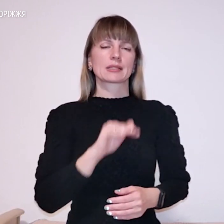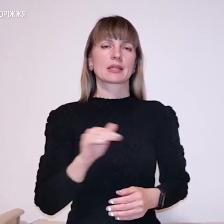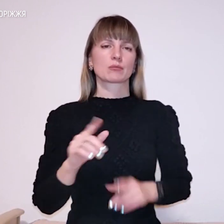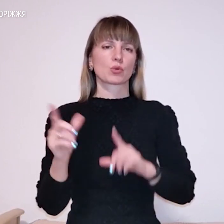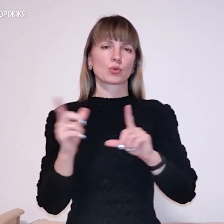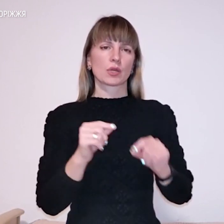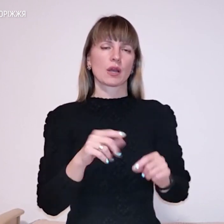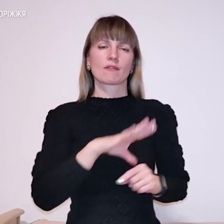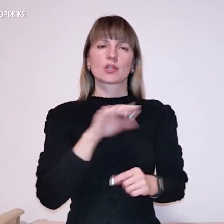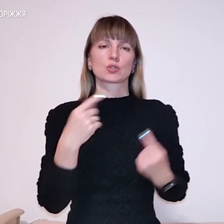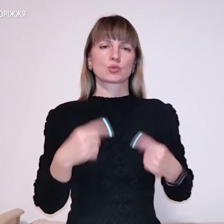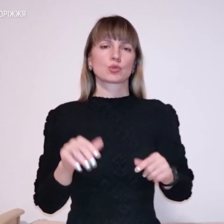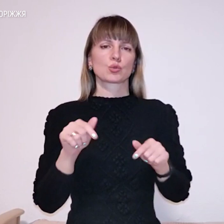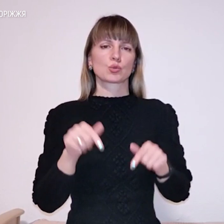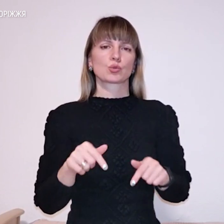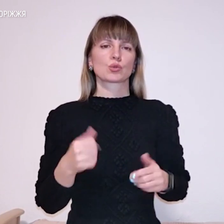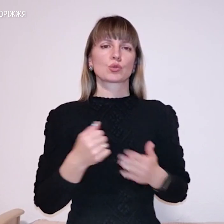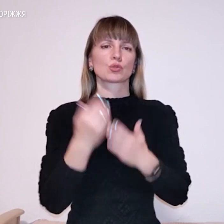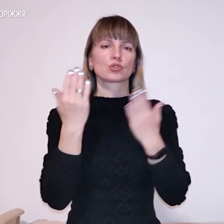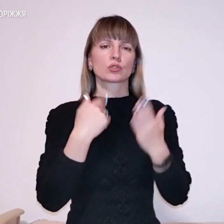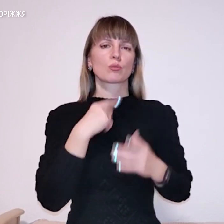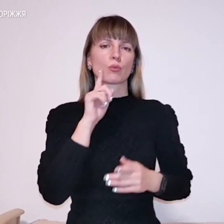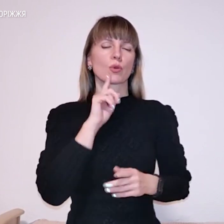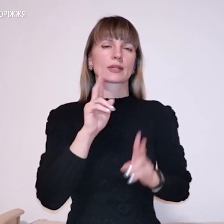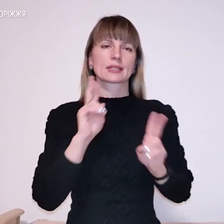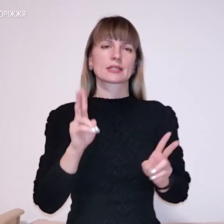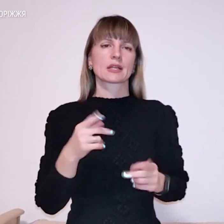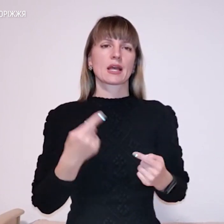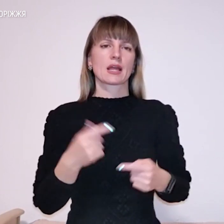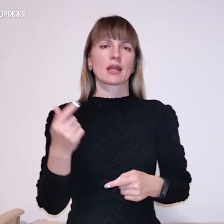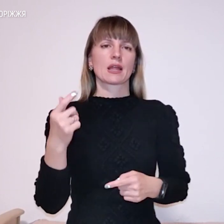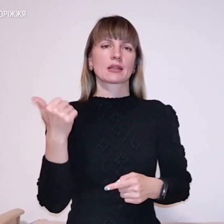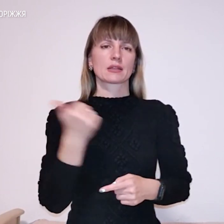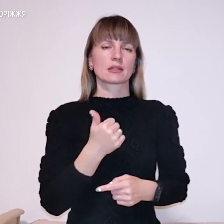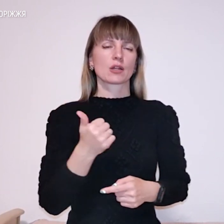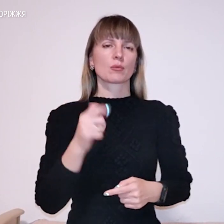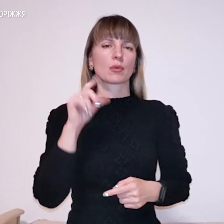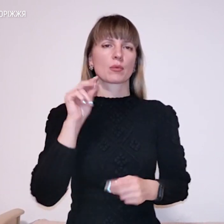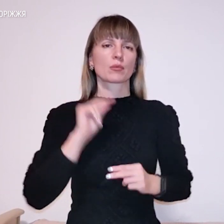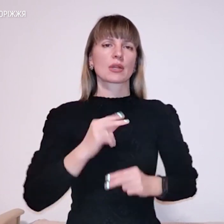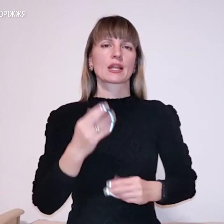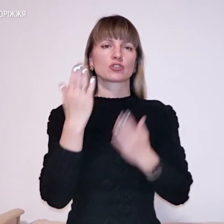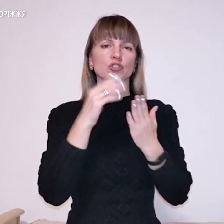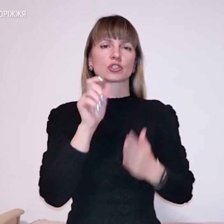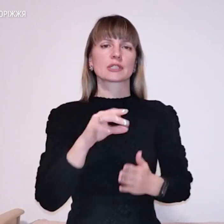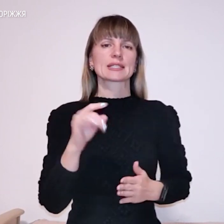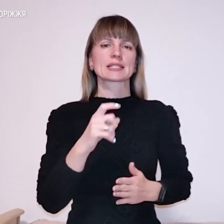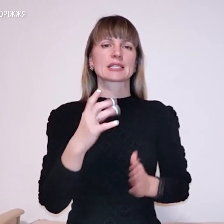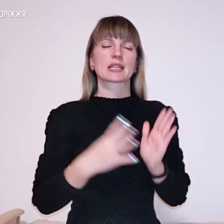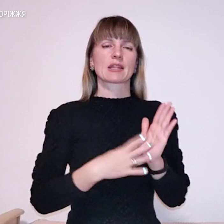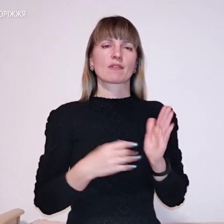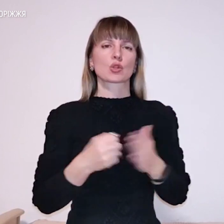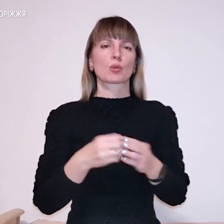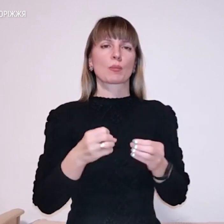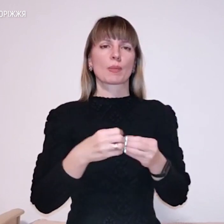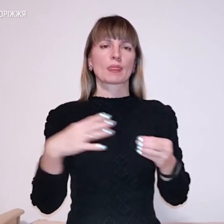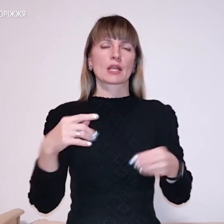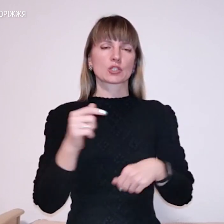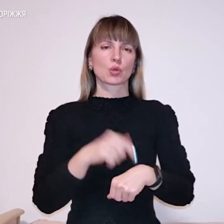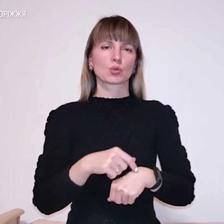ми тут, щодо читачів, не знаємо. Цього тижня бібліотека працюватиме для читачів із 9 до 15 години з